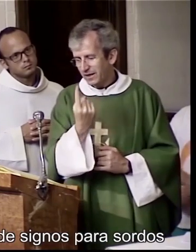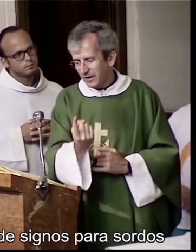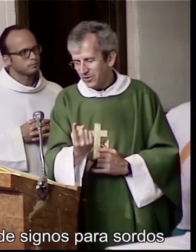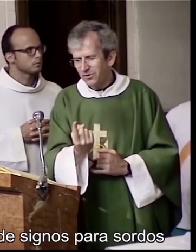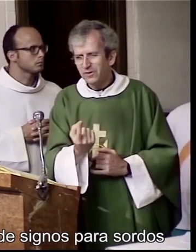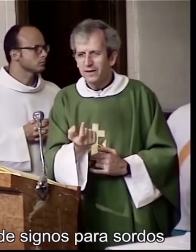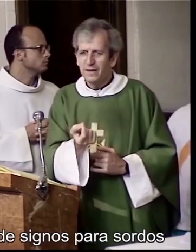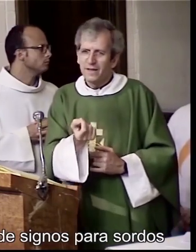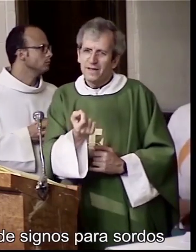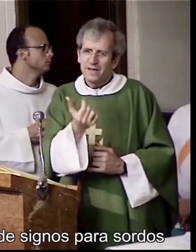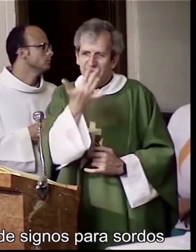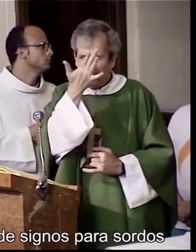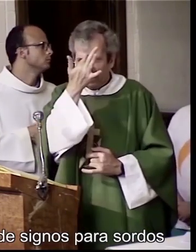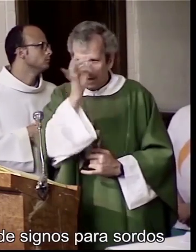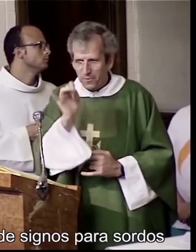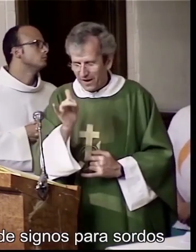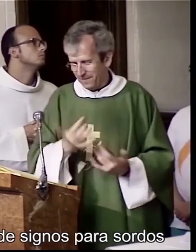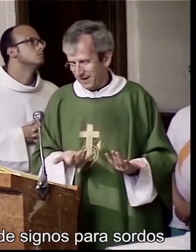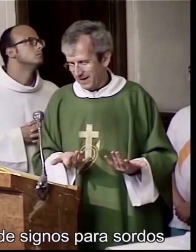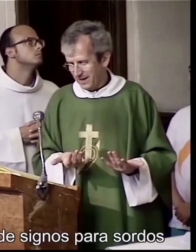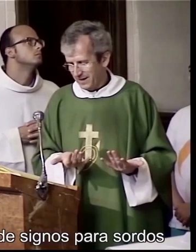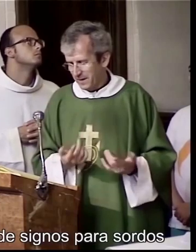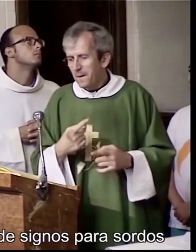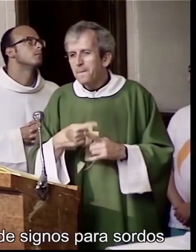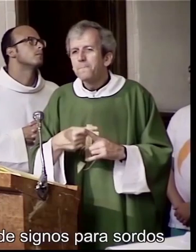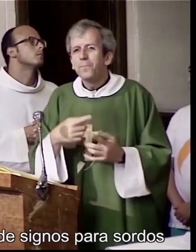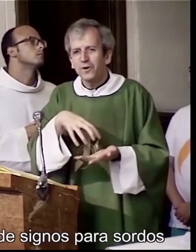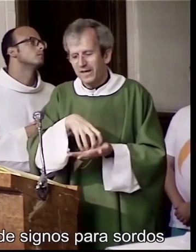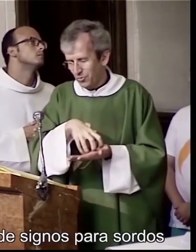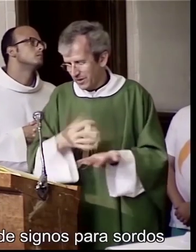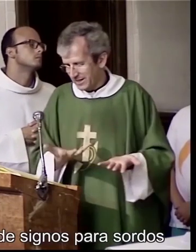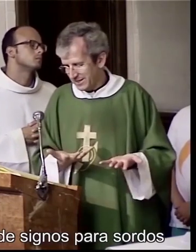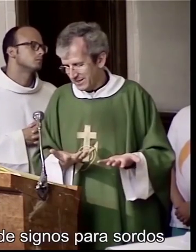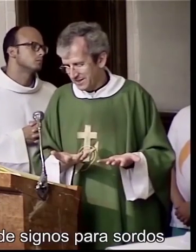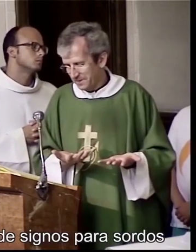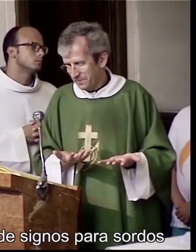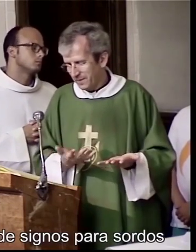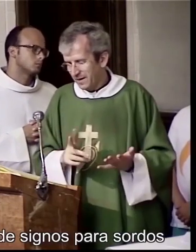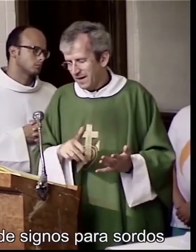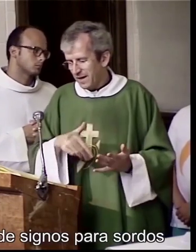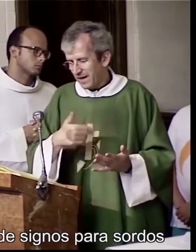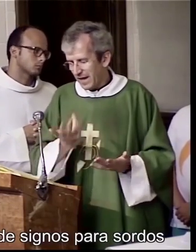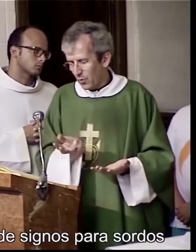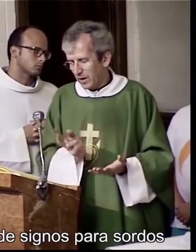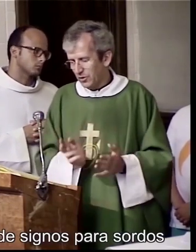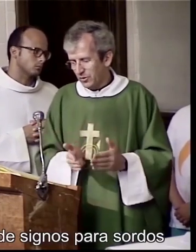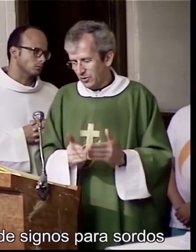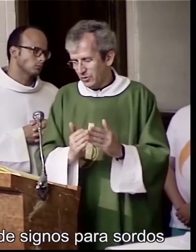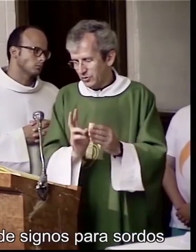dijo: «¡Qué poca fe! ¿Por qué dudas?». En cuanto